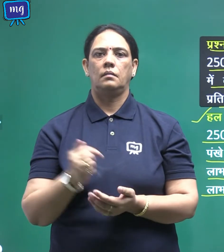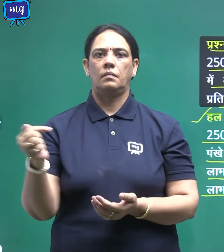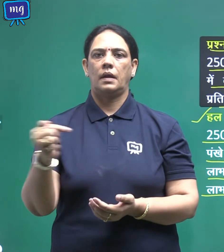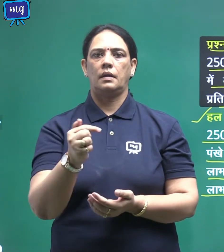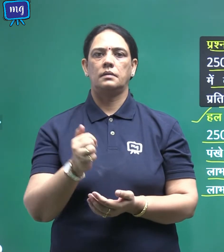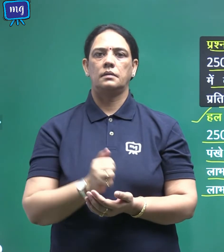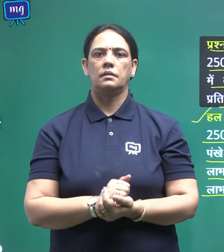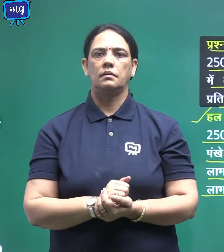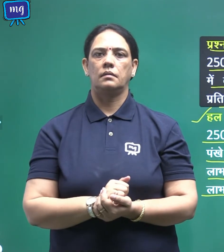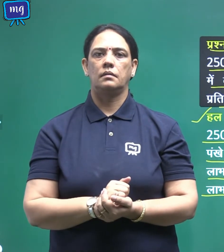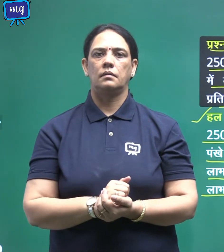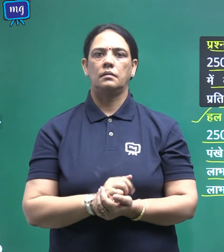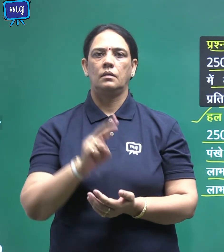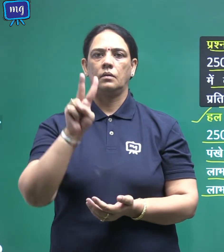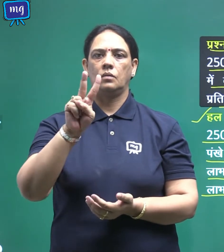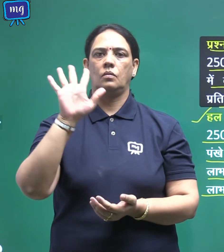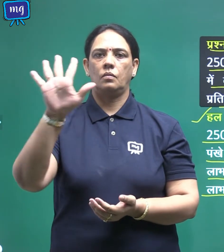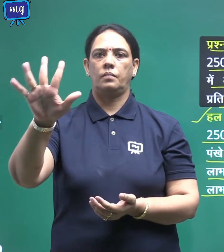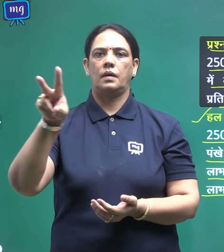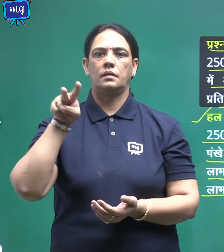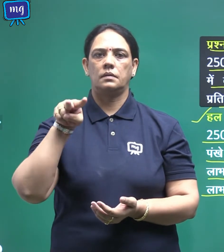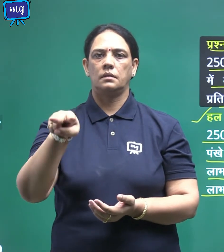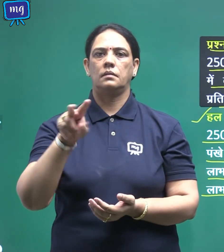माइनस 2500